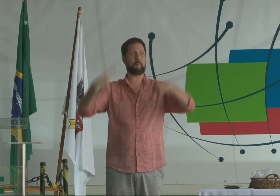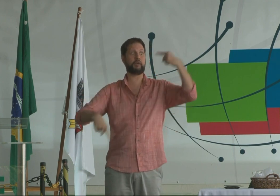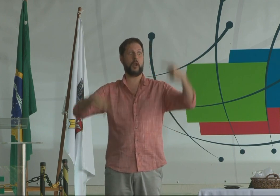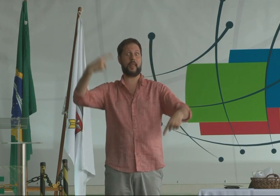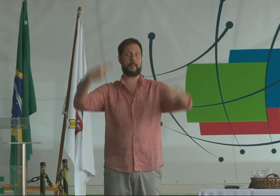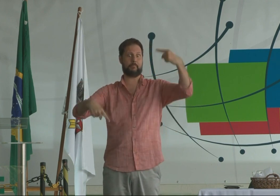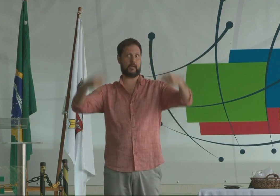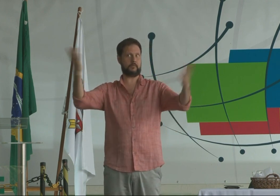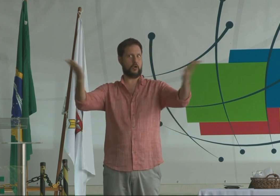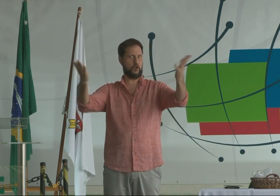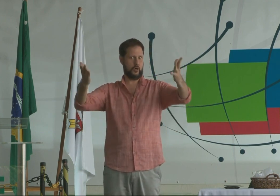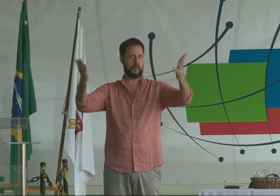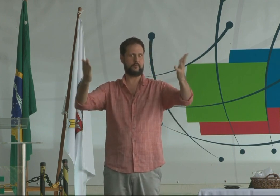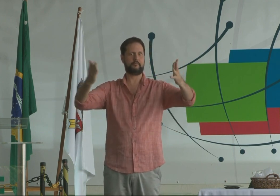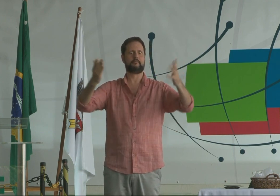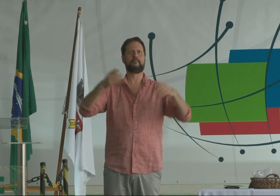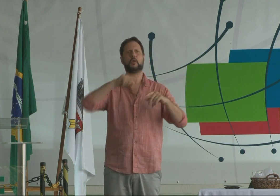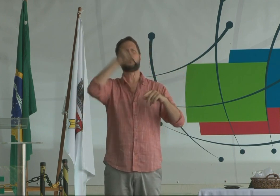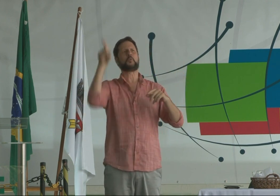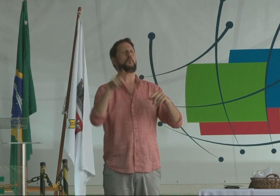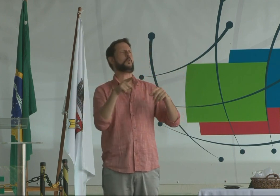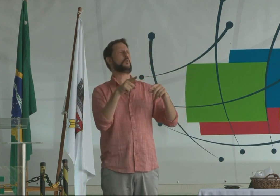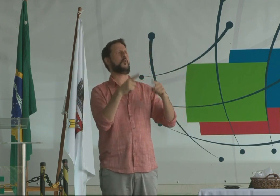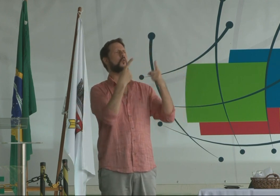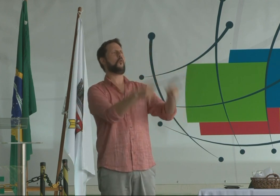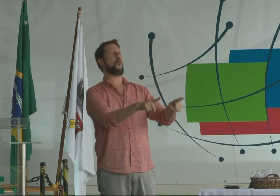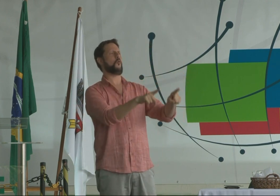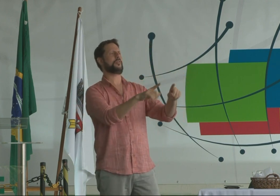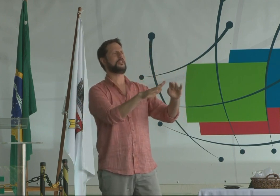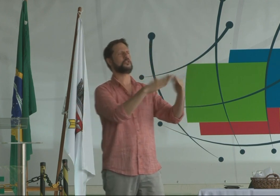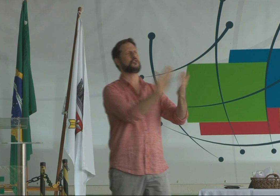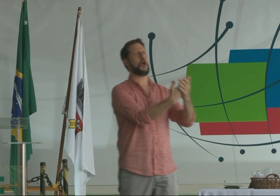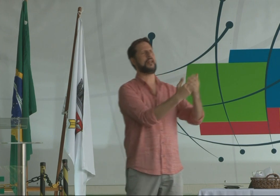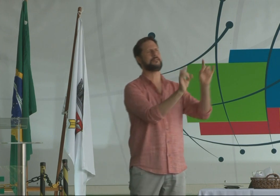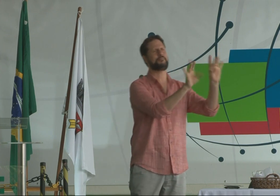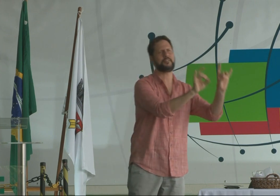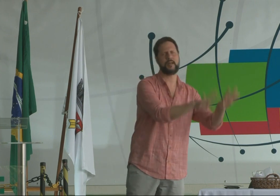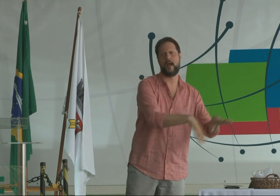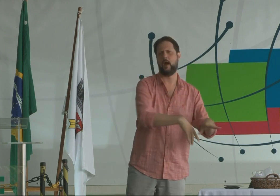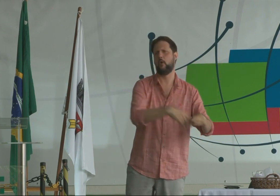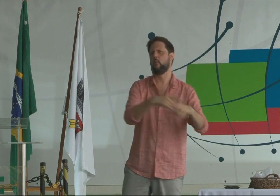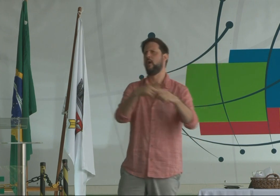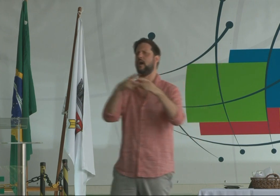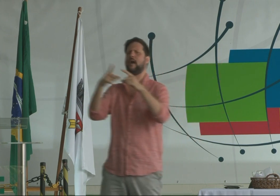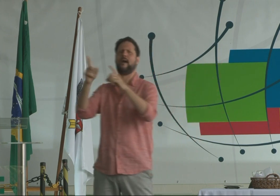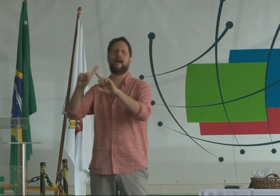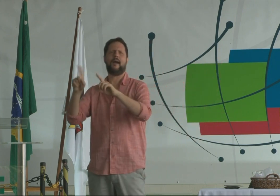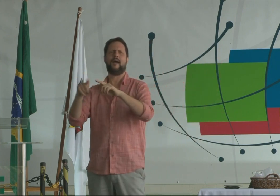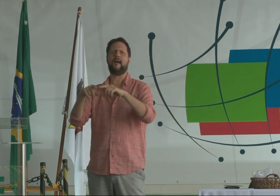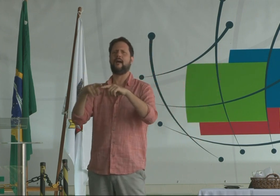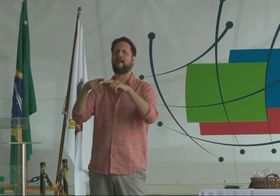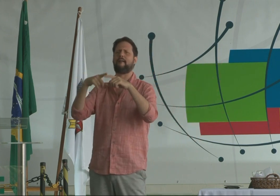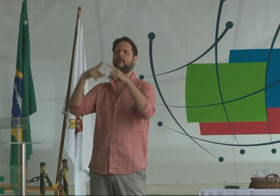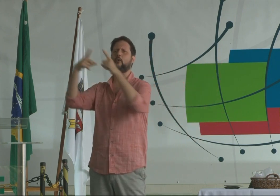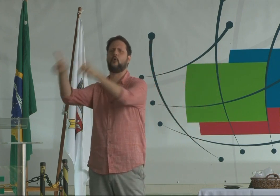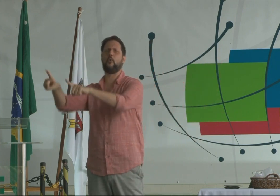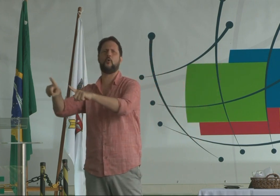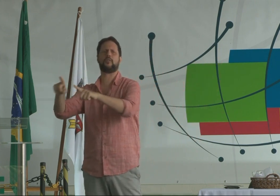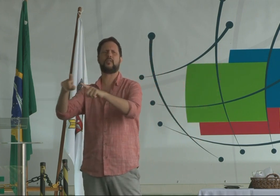Porque agora estamos sentindo várias políticas, várias discussões polêmicas sobre a escola especial, educação